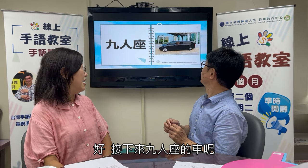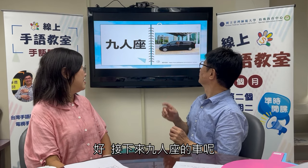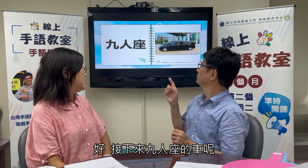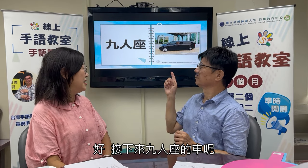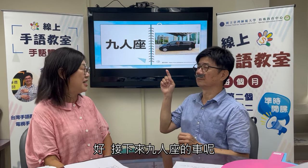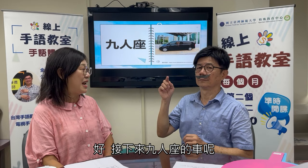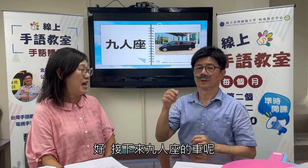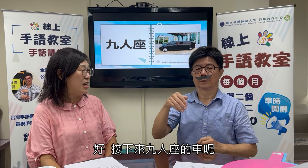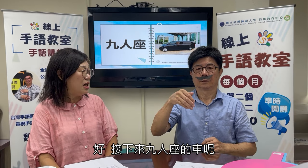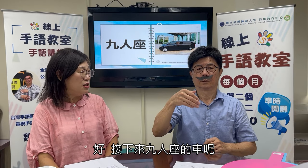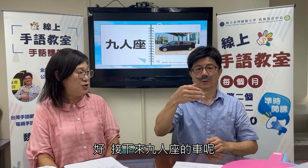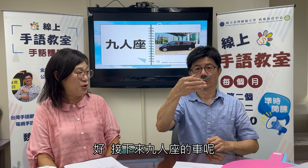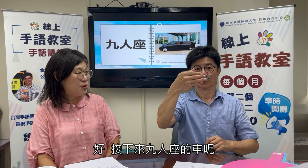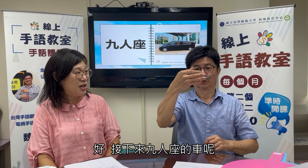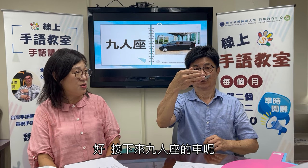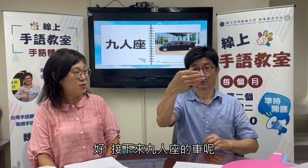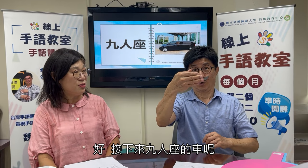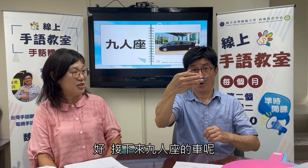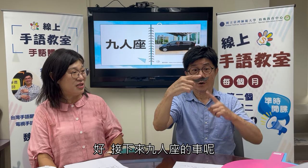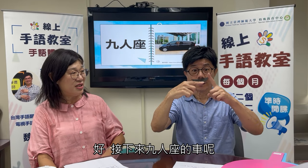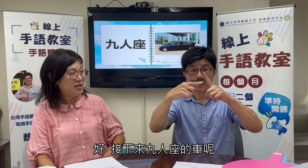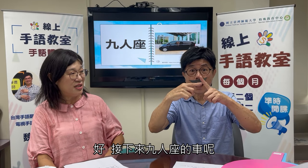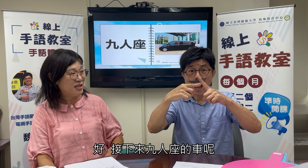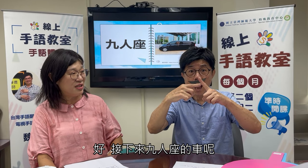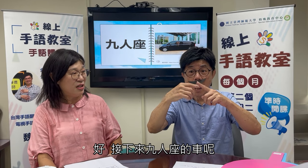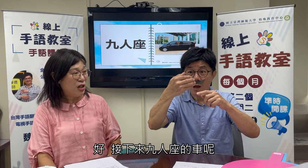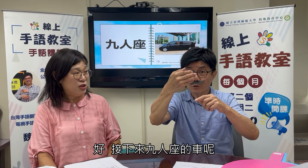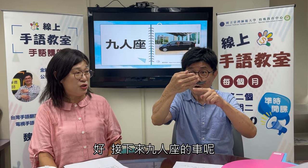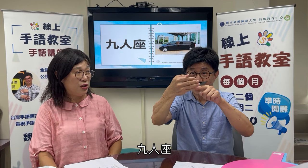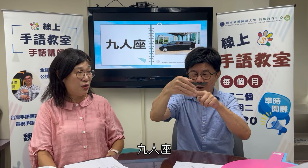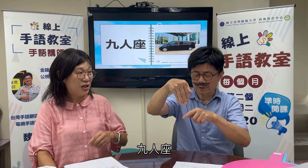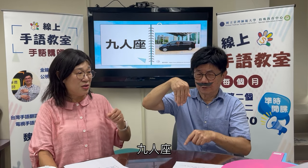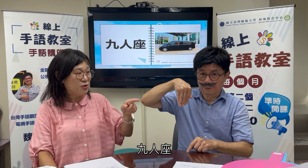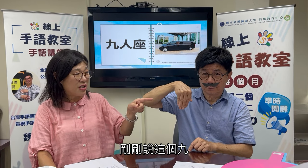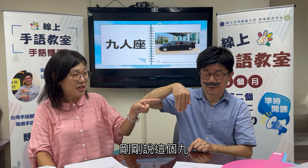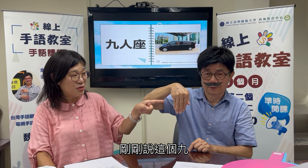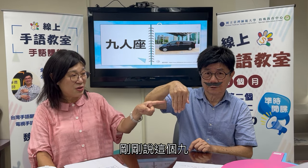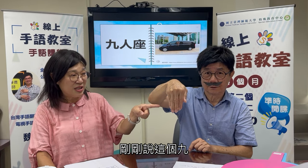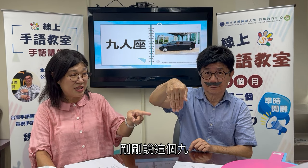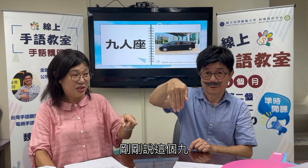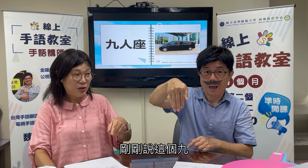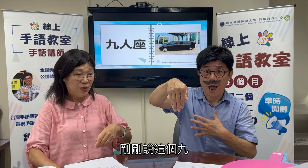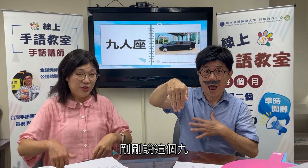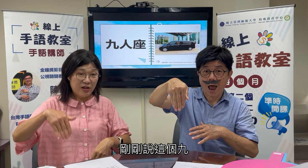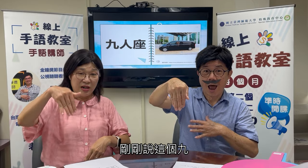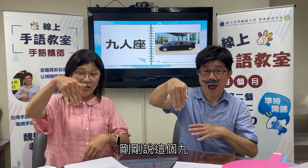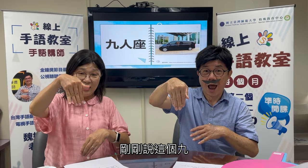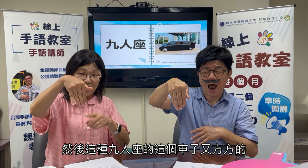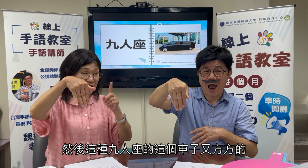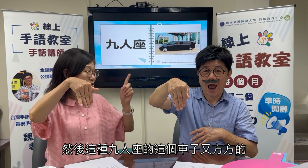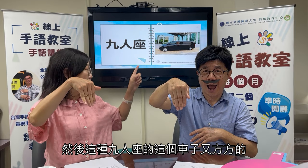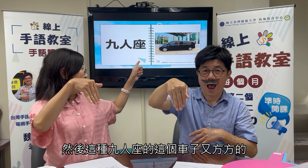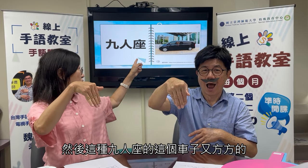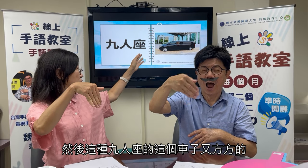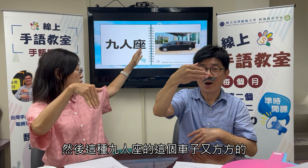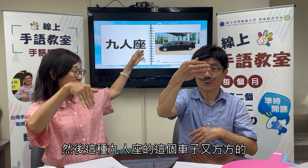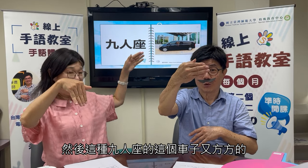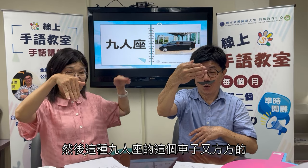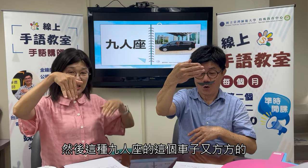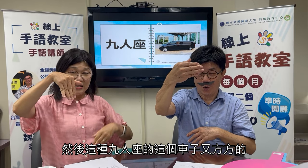接下来九人座的车呢，九人座刚刚说这个九，然后这种九人座的这个车子